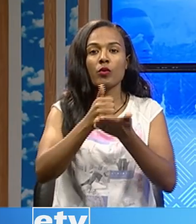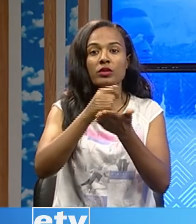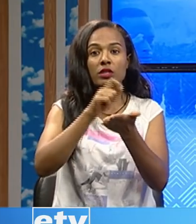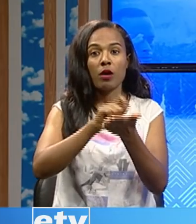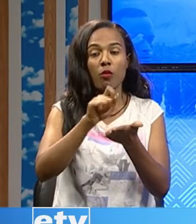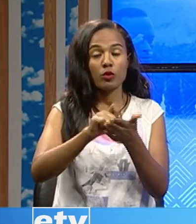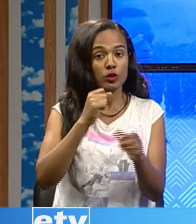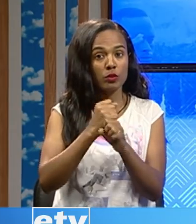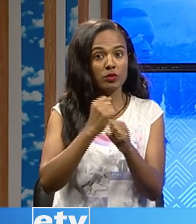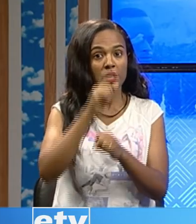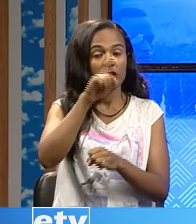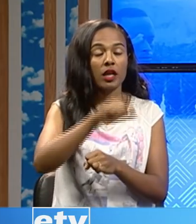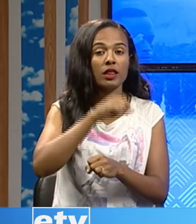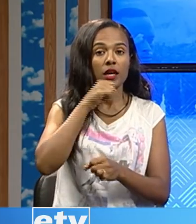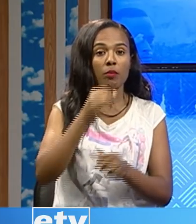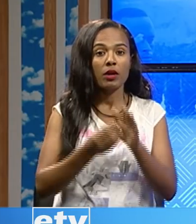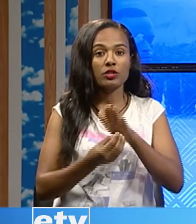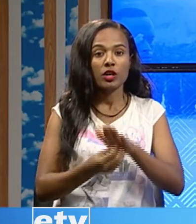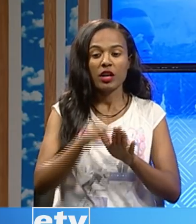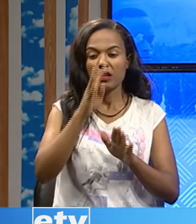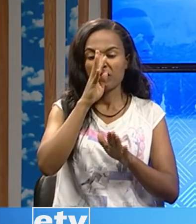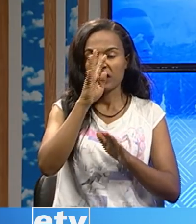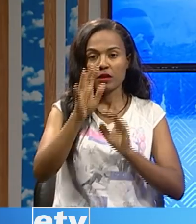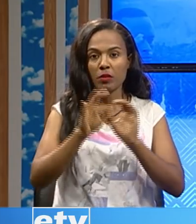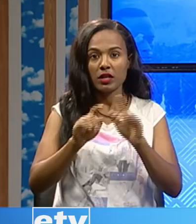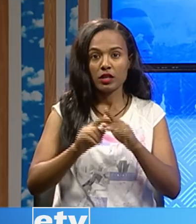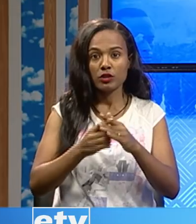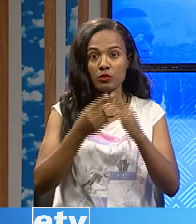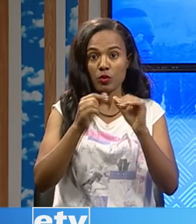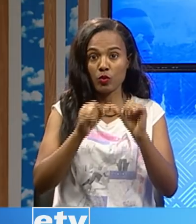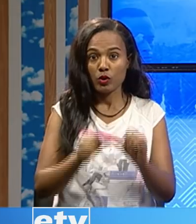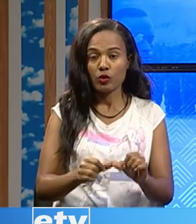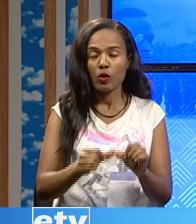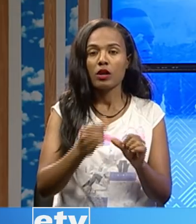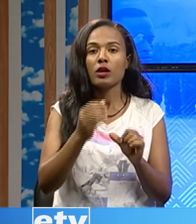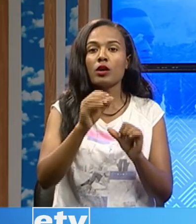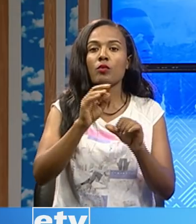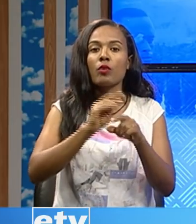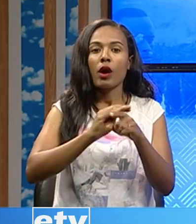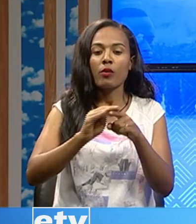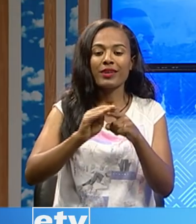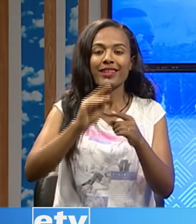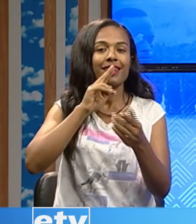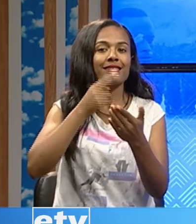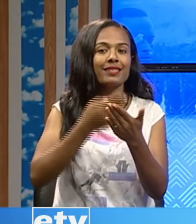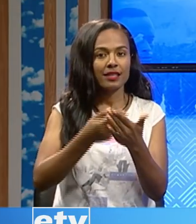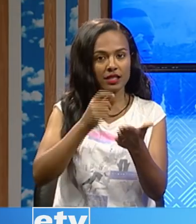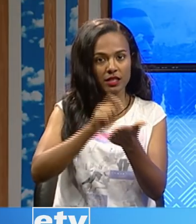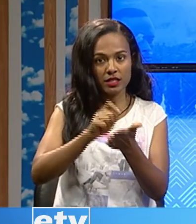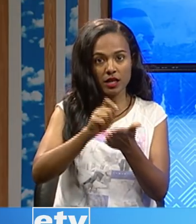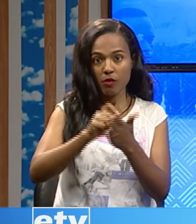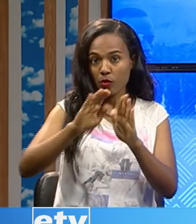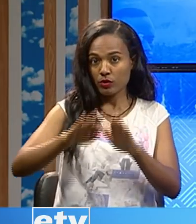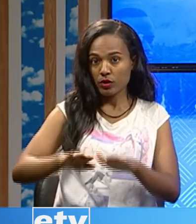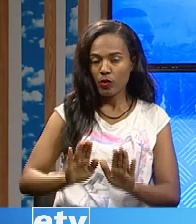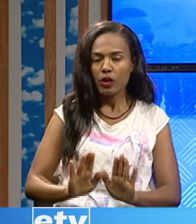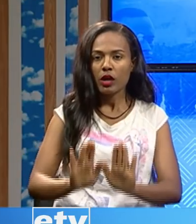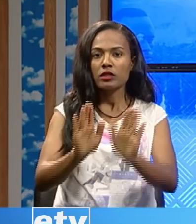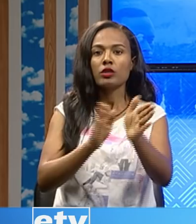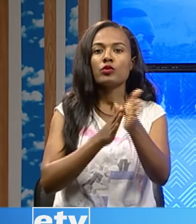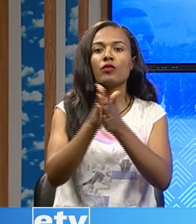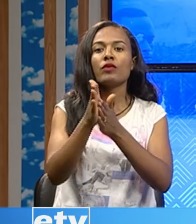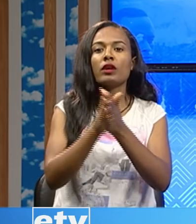በመስራት ያልተገባ ጫና እንዲፈጠር ማድረግ ከጀመሩ ሰነባብተዋል። ሙያዊ የጋዜጠኝነት ዘገባን ወደ ጎን ትተው የራሳቸውን